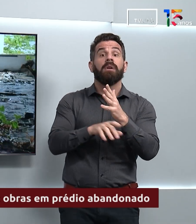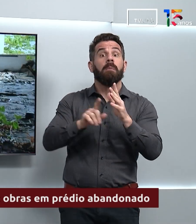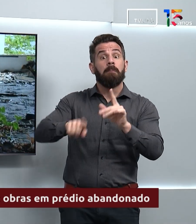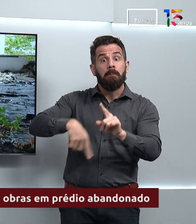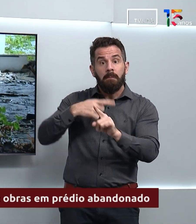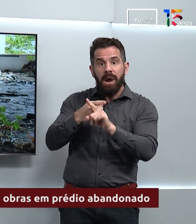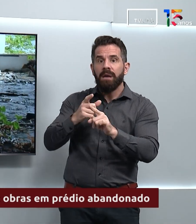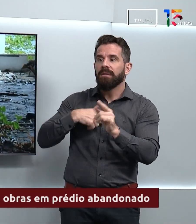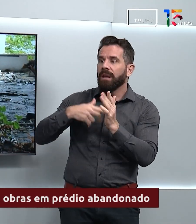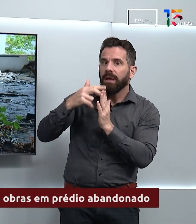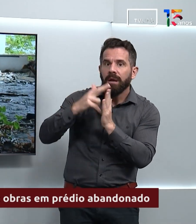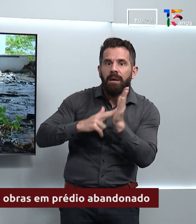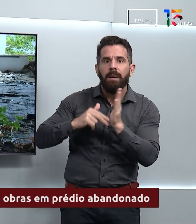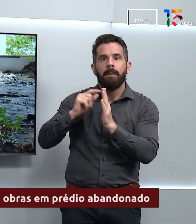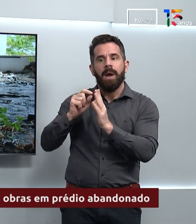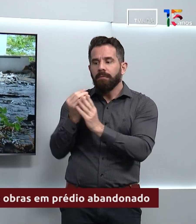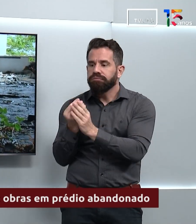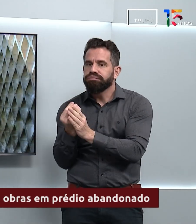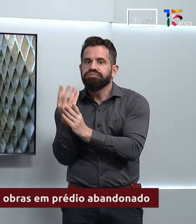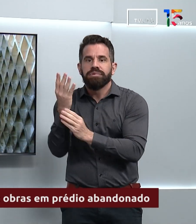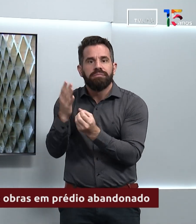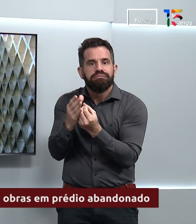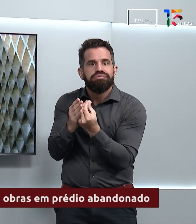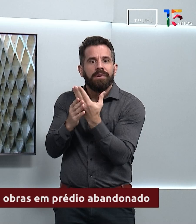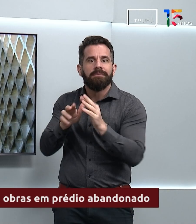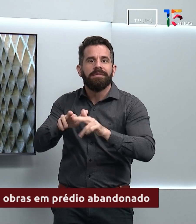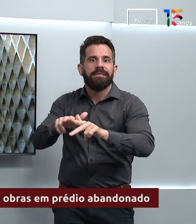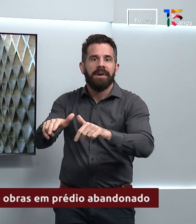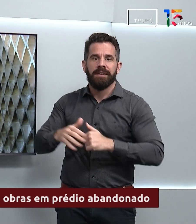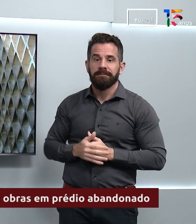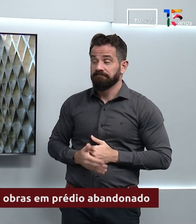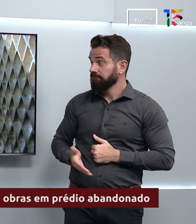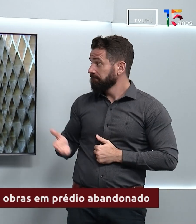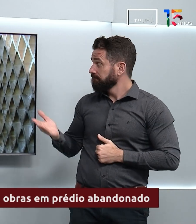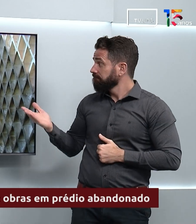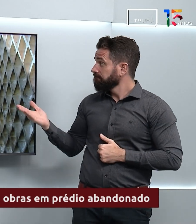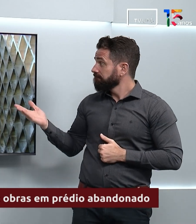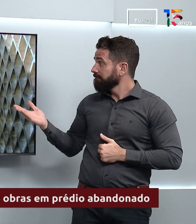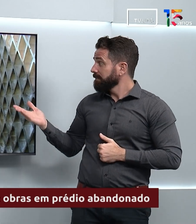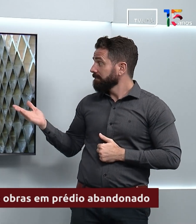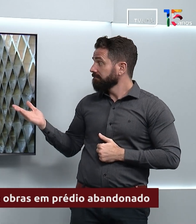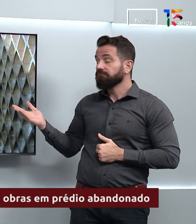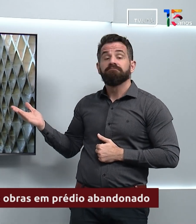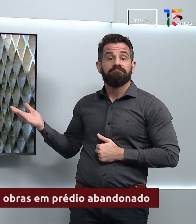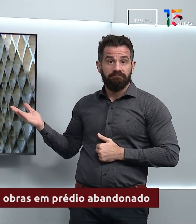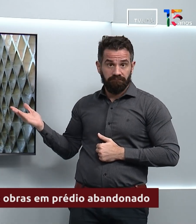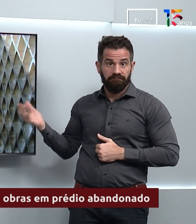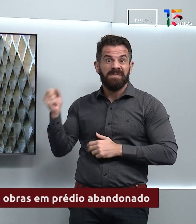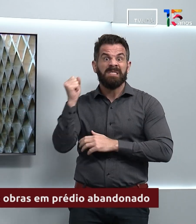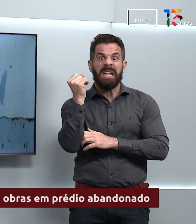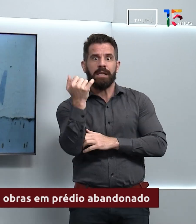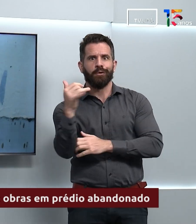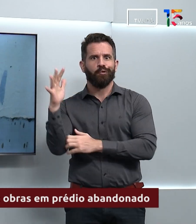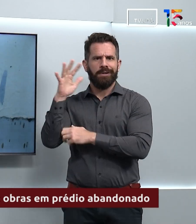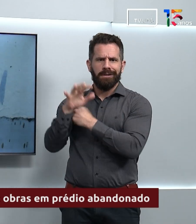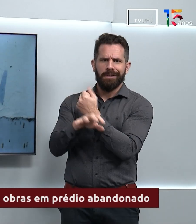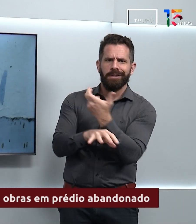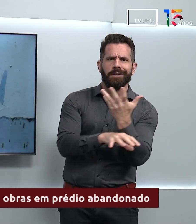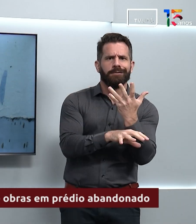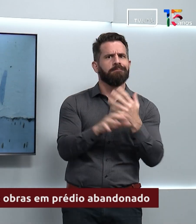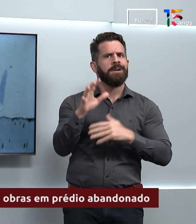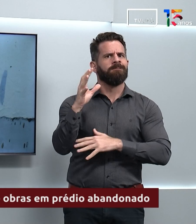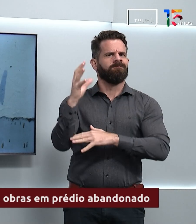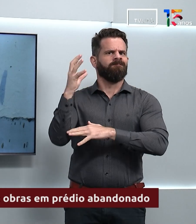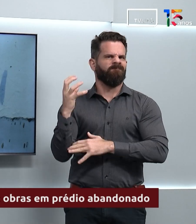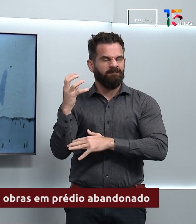os efeitos da natureza. A natureza também se impõe muito fortemente aqui no lugar. A gente